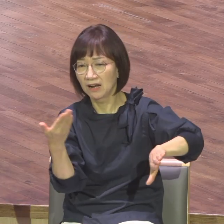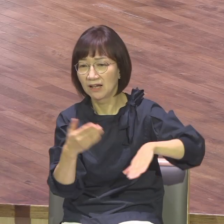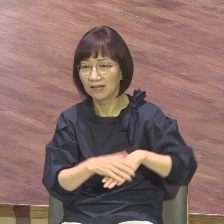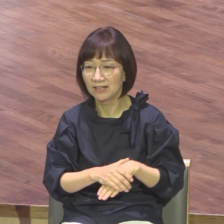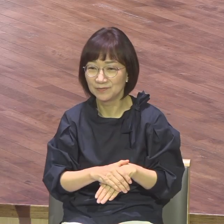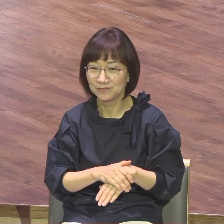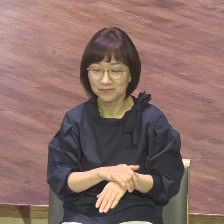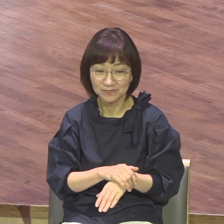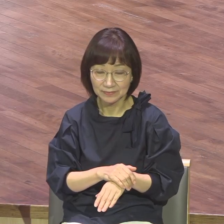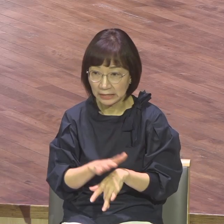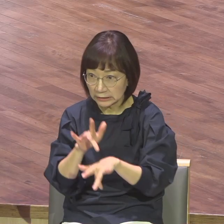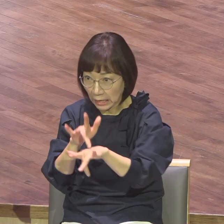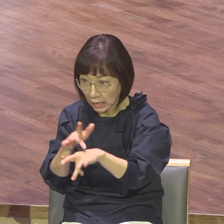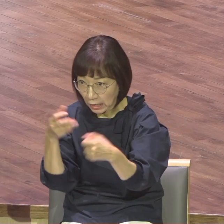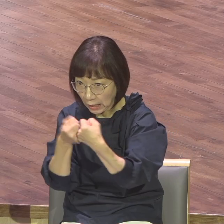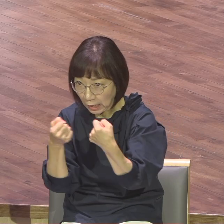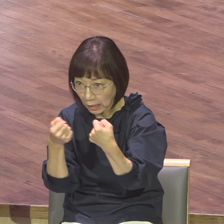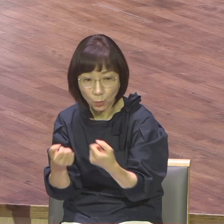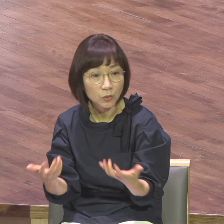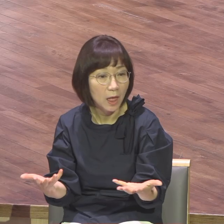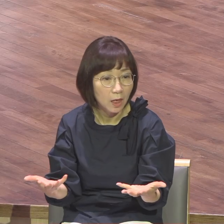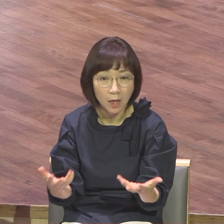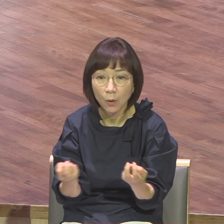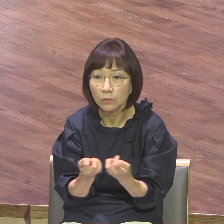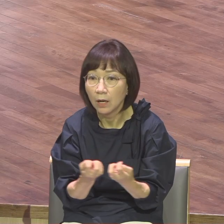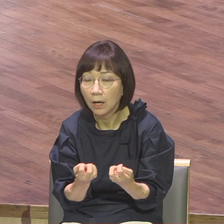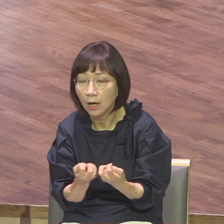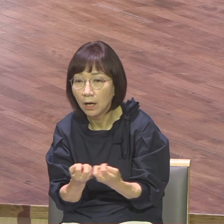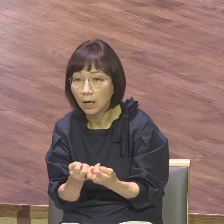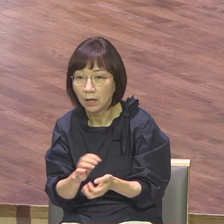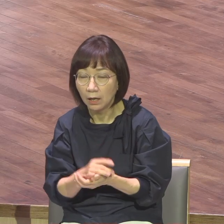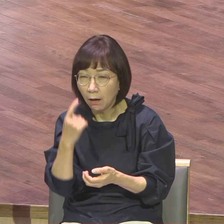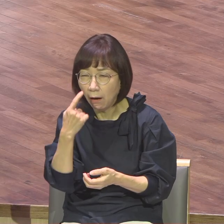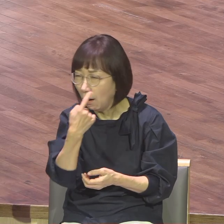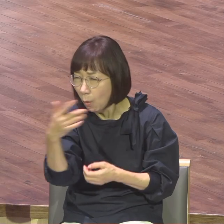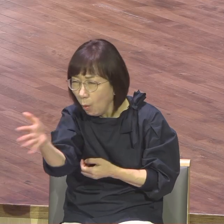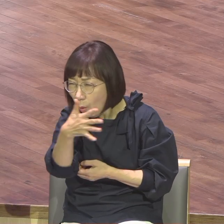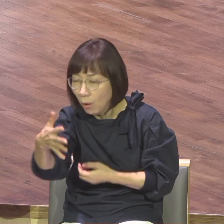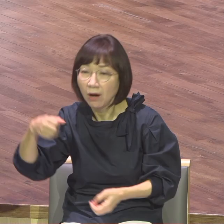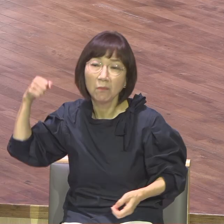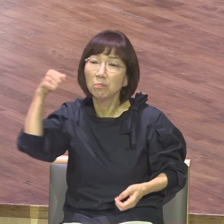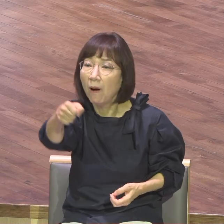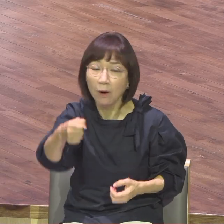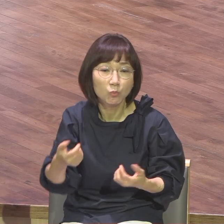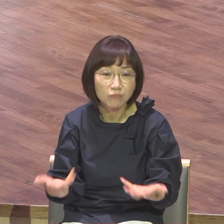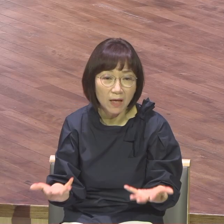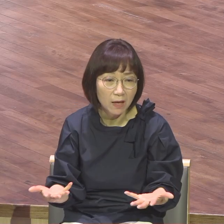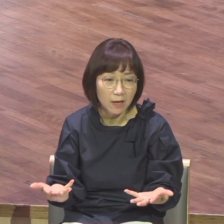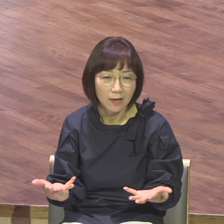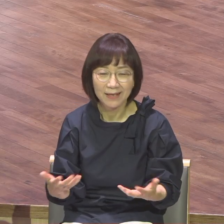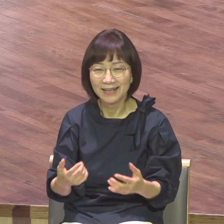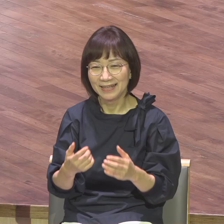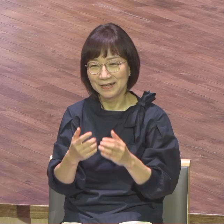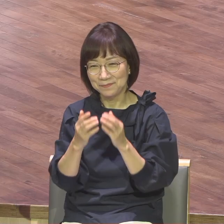어떻게 악의 영과 싸웁니까? 영적 세계에 또 어떻게 우리가 이기겠냐고요. 기도 외에는 이런 이유가